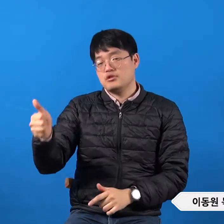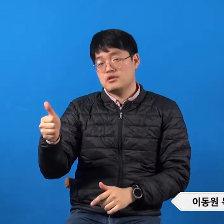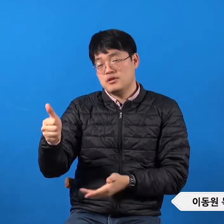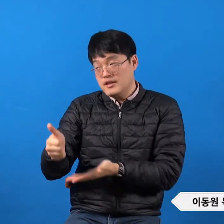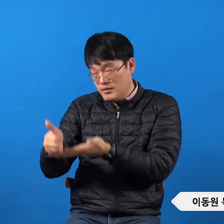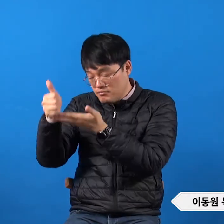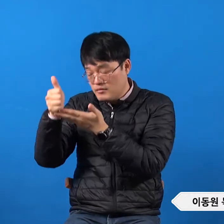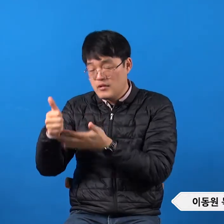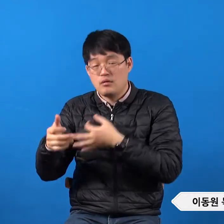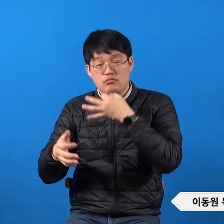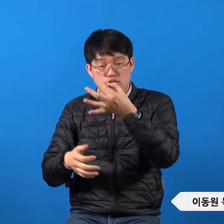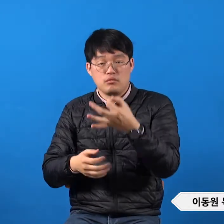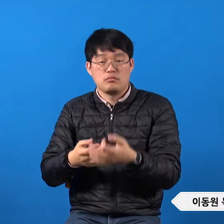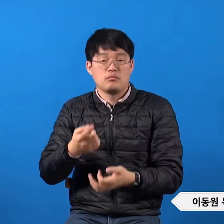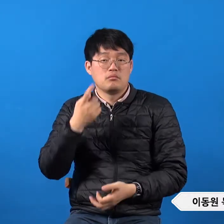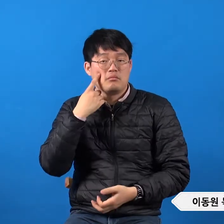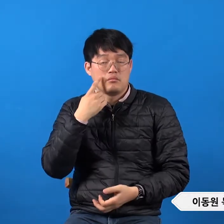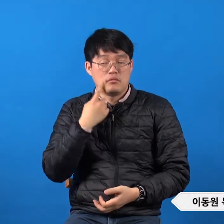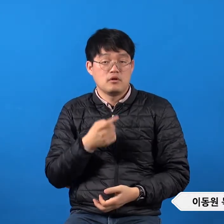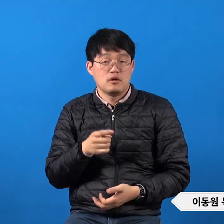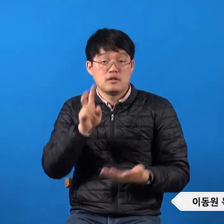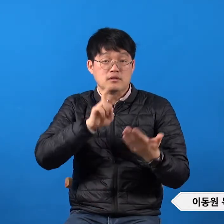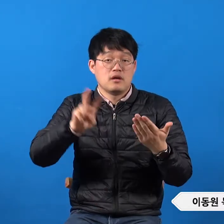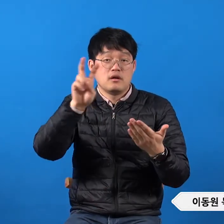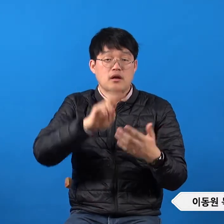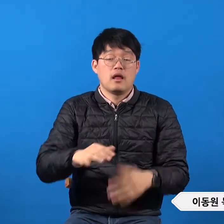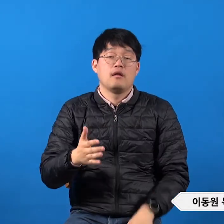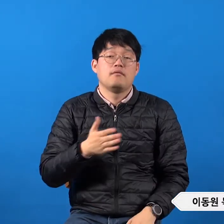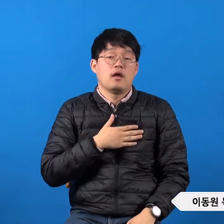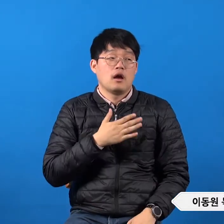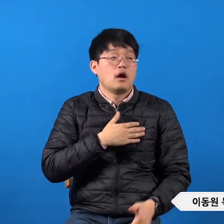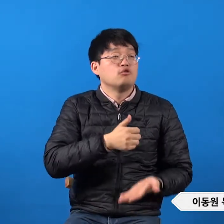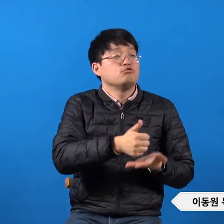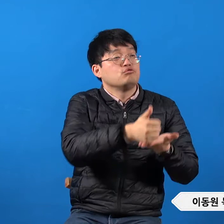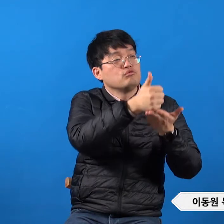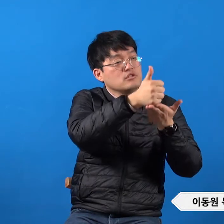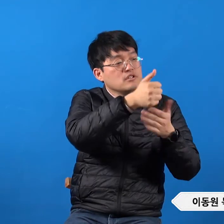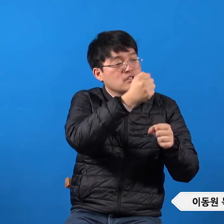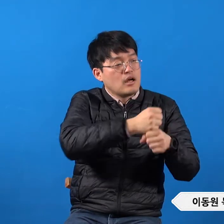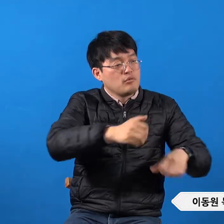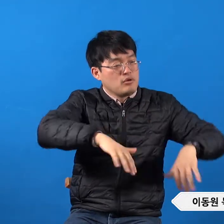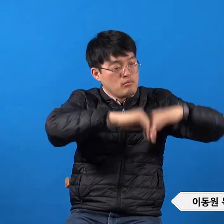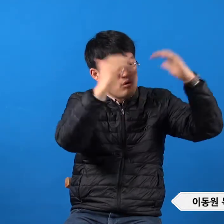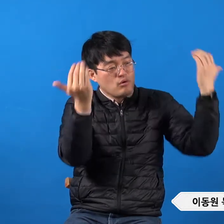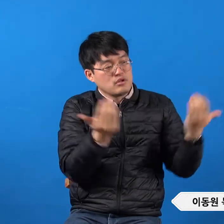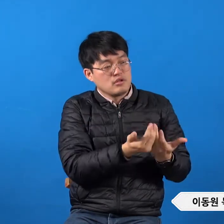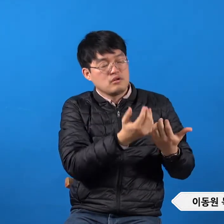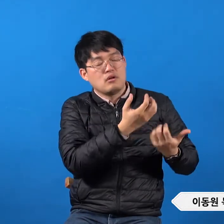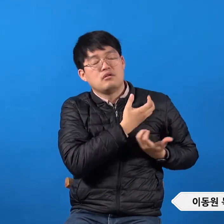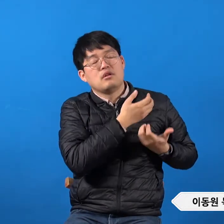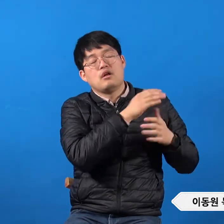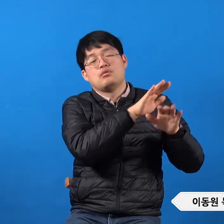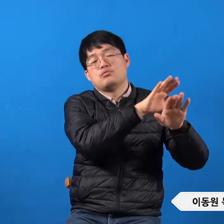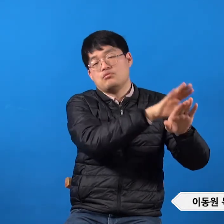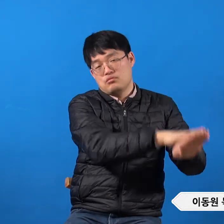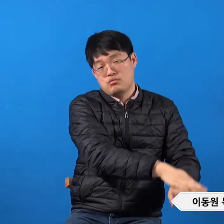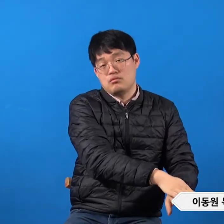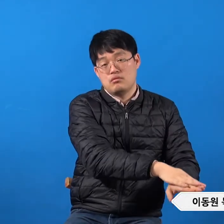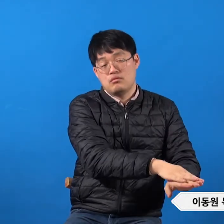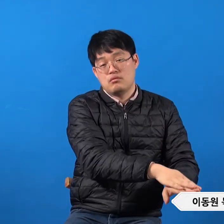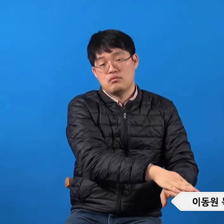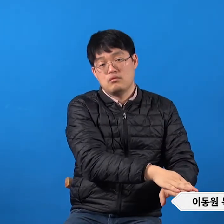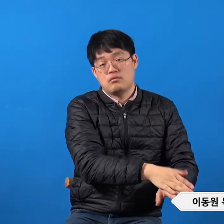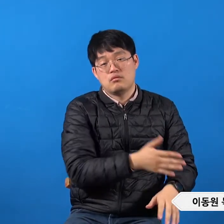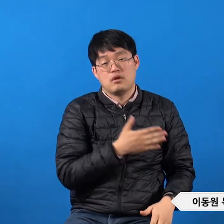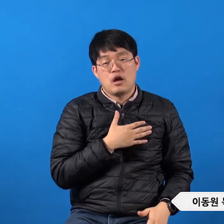주인. 우리가 이런 찬양을 부르지 않습니까? 내가 주인 삼은 모든 것 뭐하고?